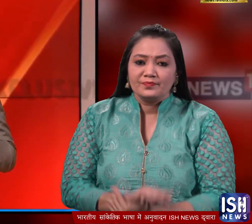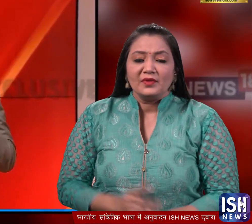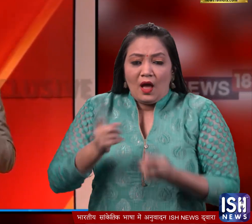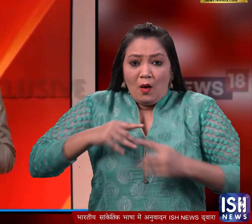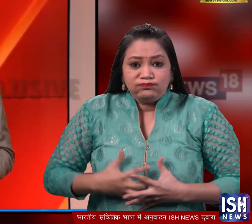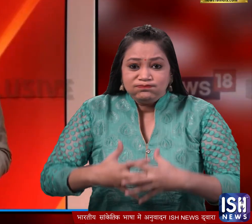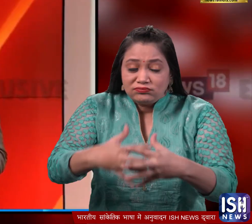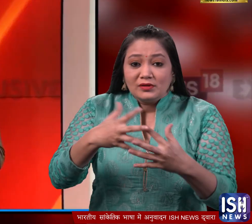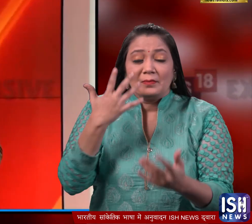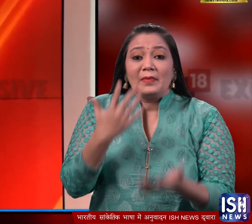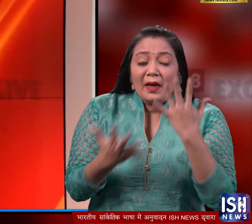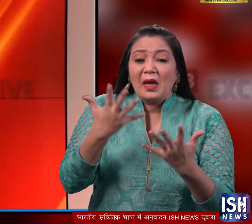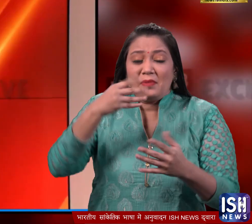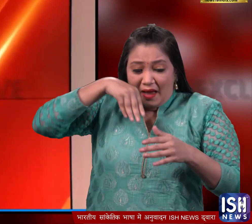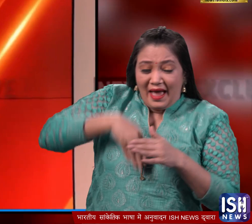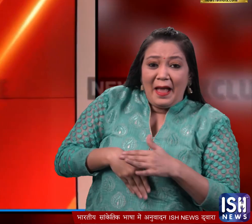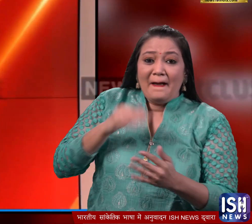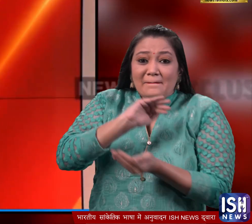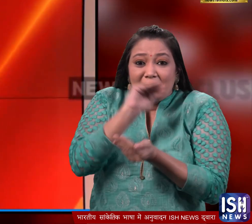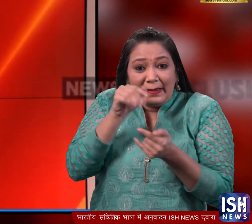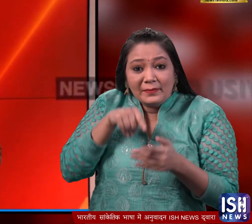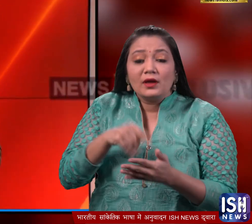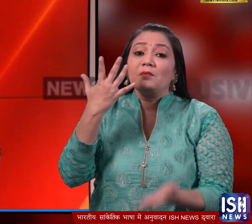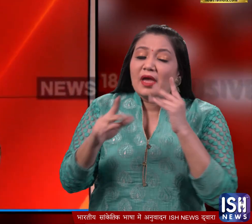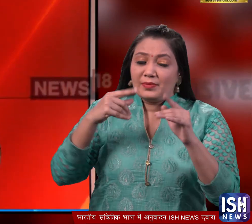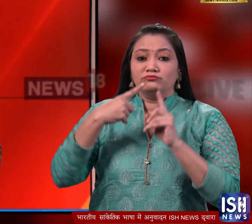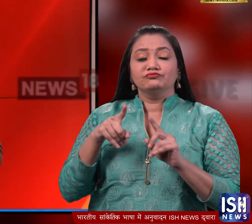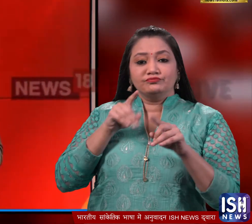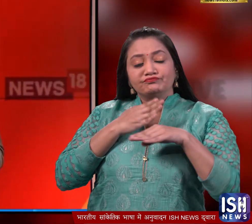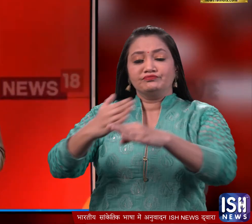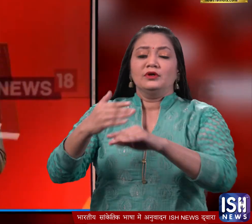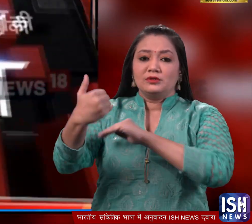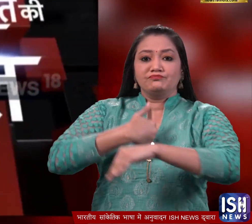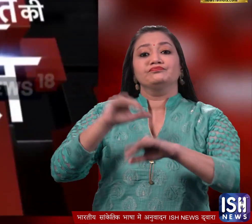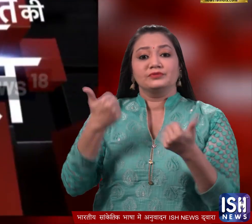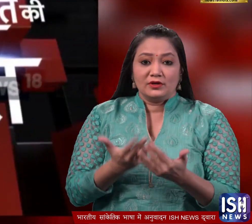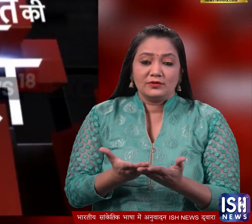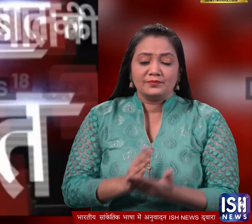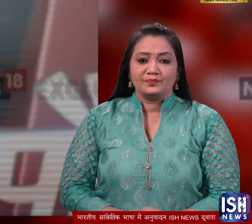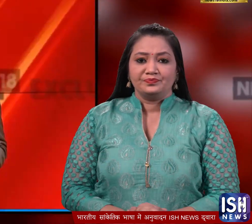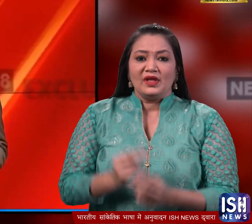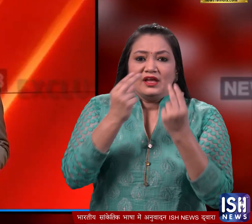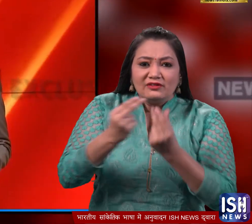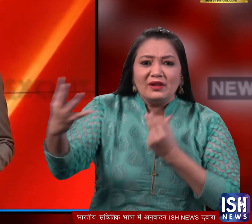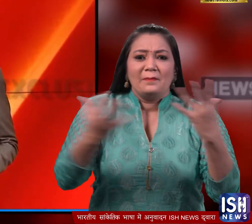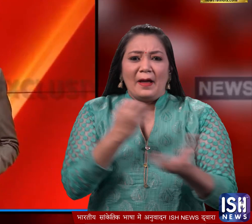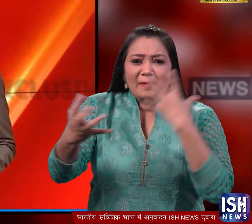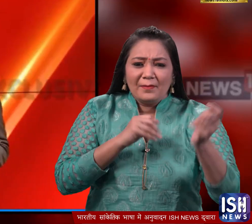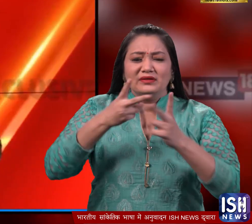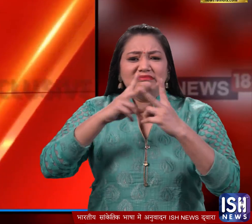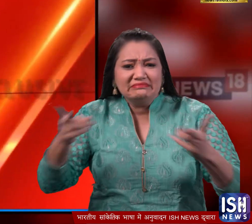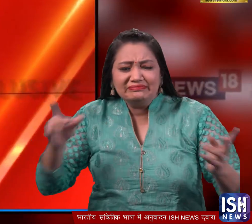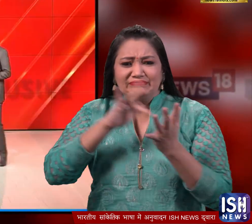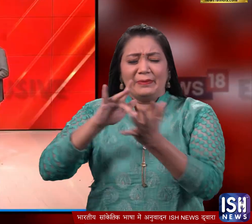जीका वायरस की चपेट में आ जाए तो उसके गर्भ में पल रहे बच्चे को भी इंफेक्शन हो सकता है। दिवाली पर खरीदारी करने के